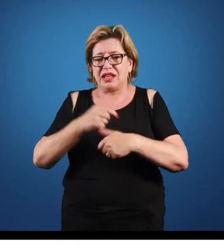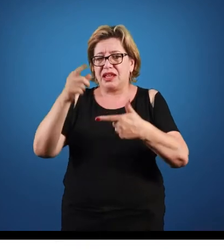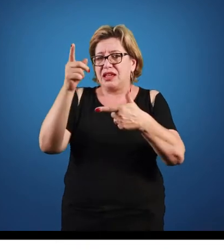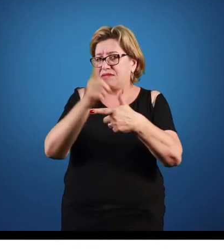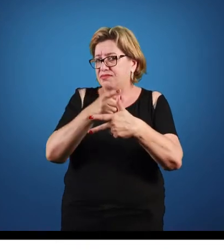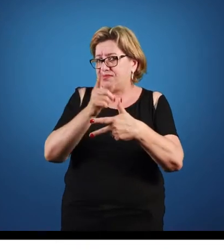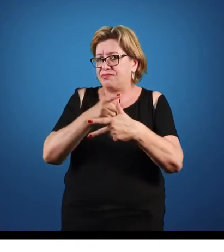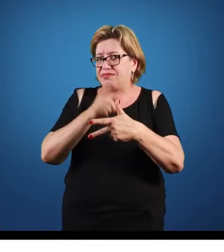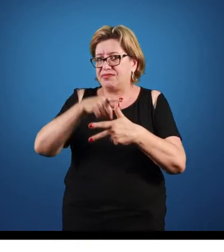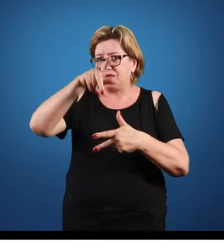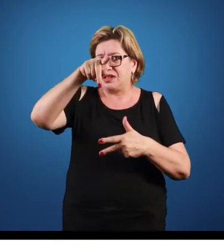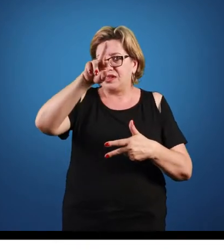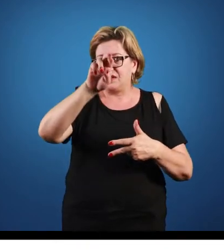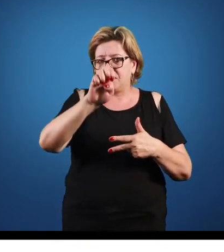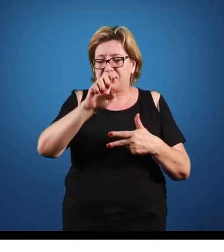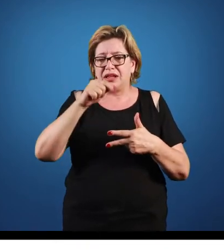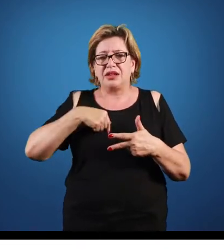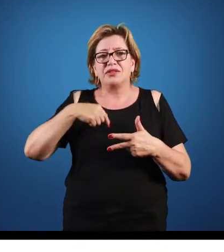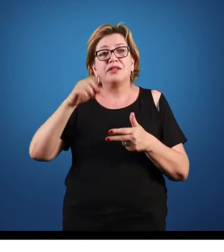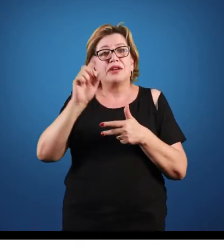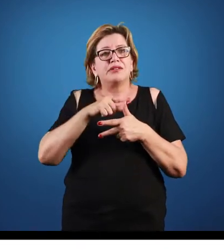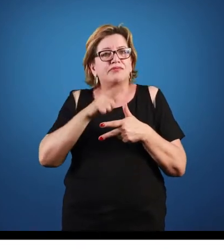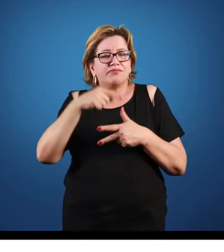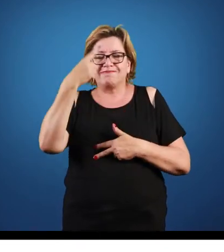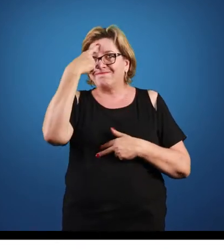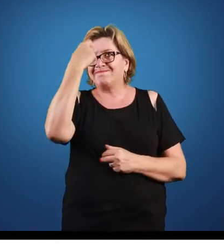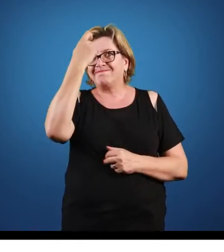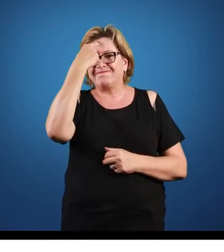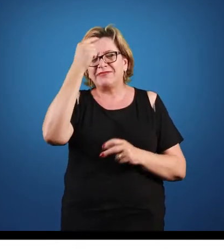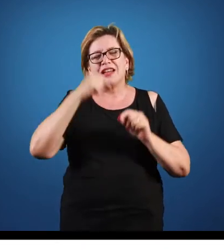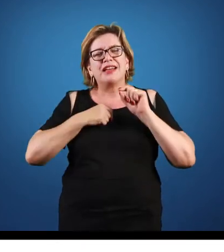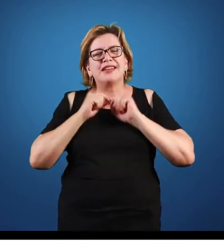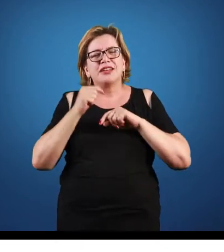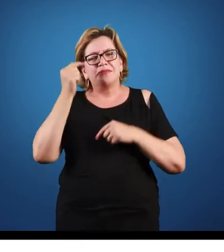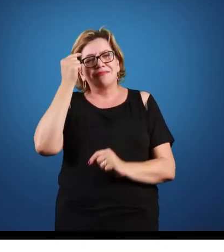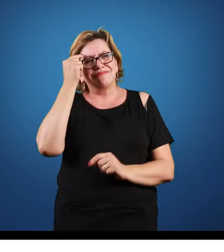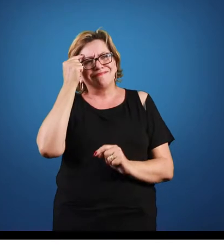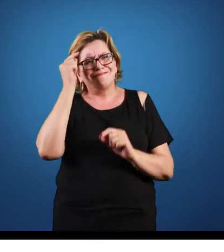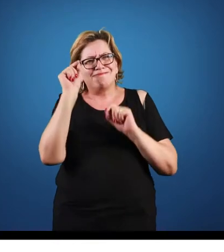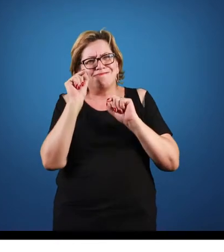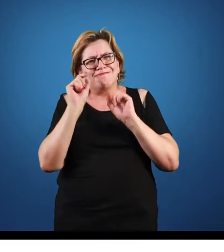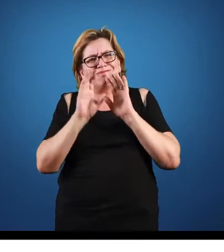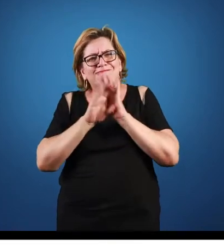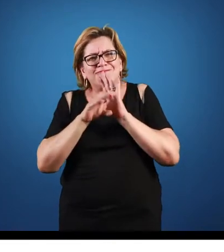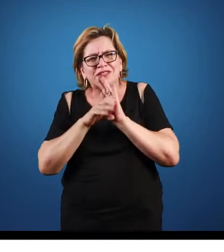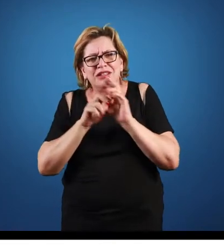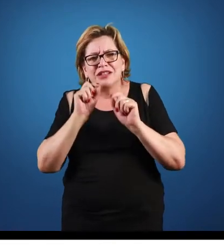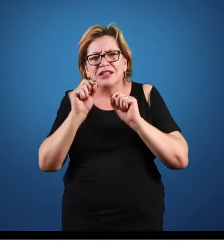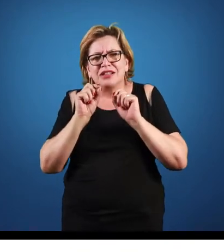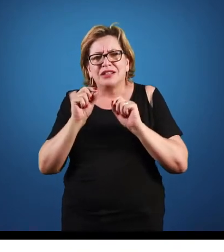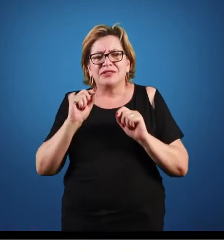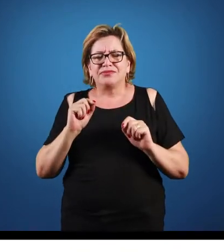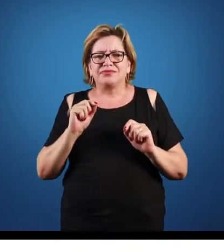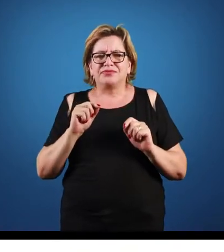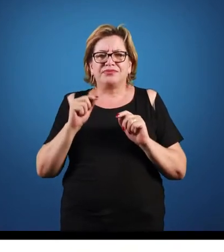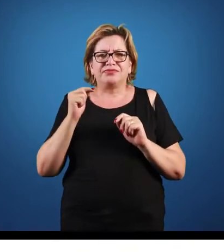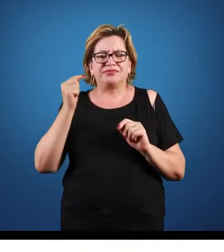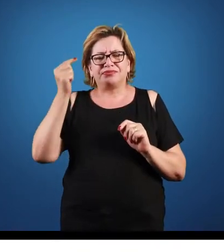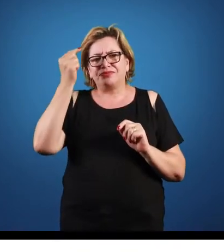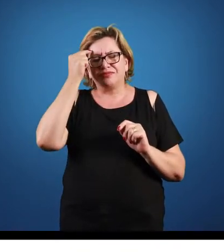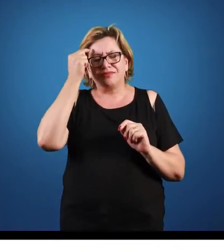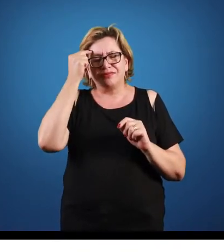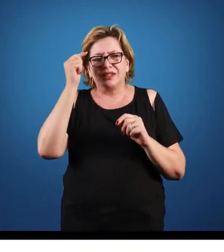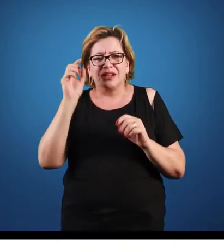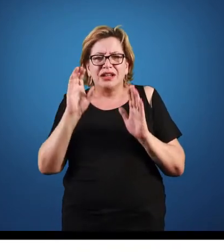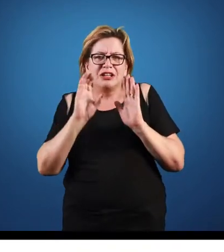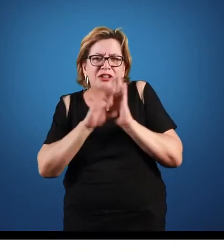processo que eu considero mais rápido el onde você vai criar sua ideia vou pensar um conceito é no nosso caso aqui um conceito que tem